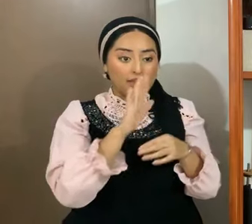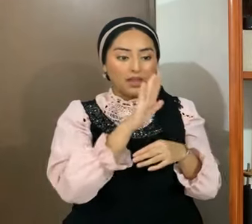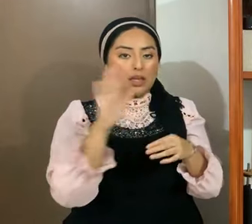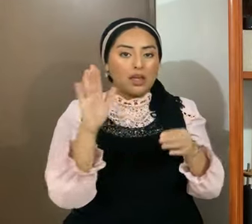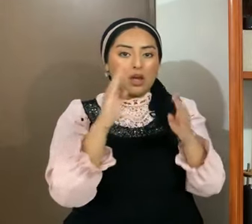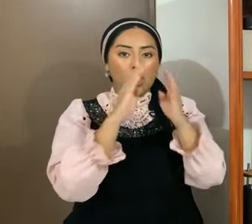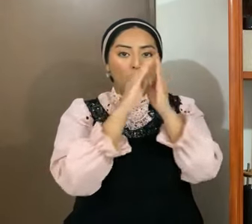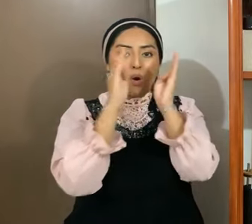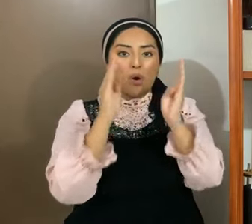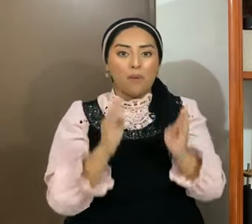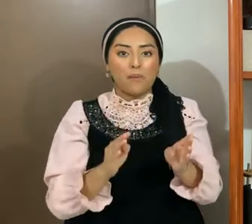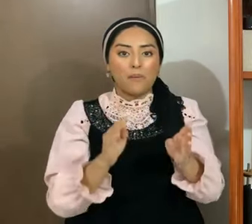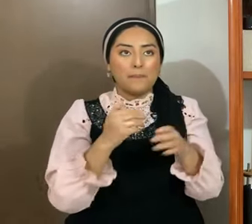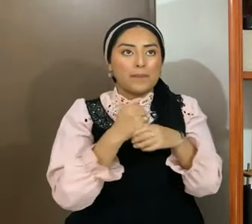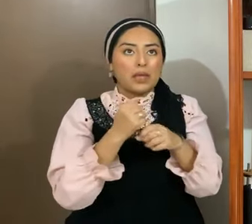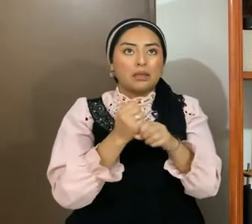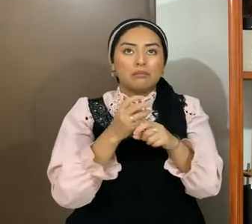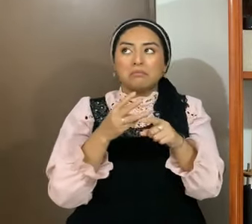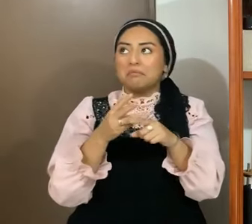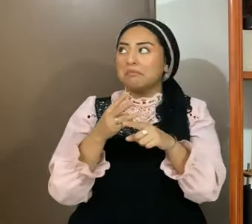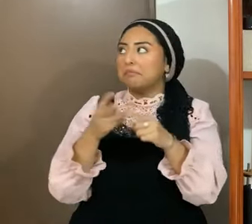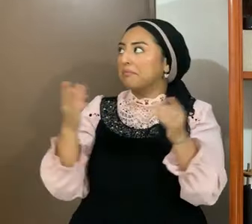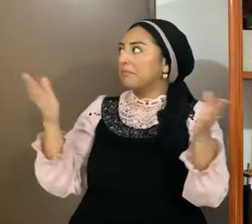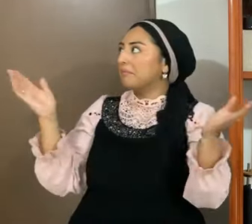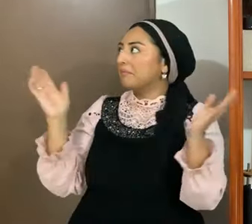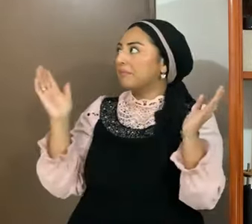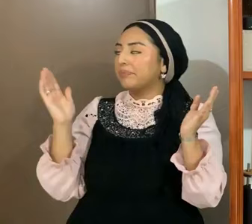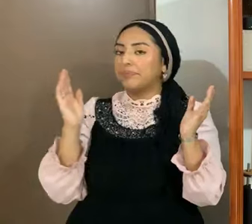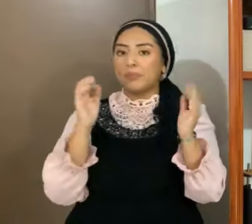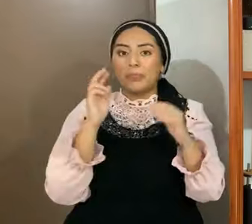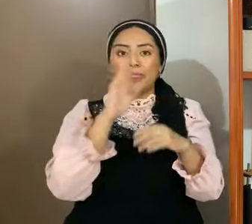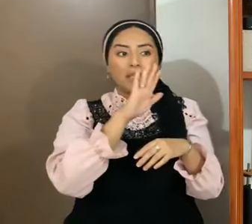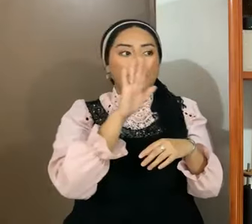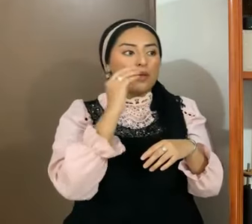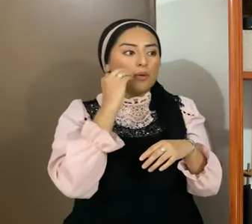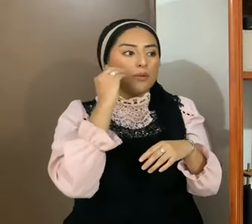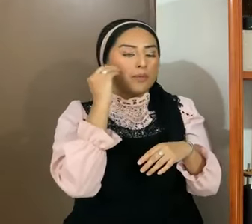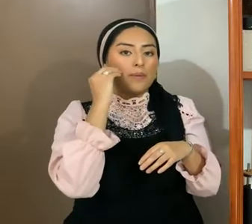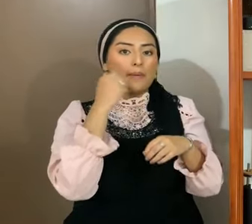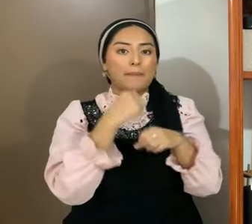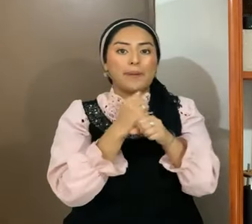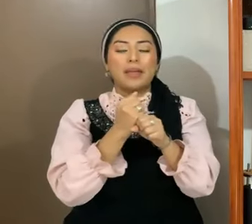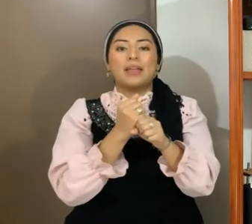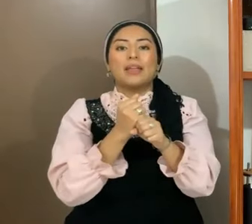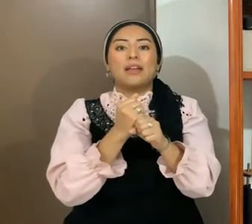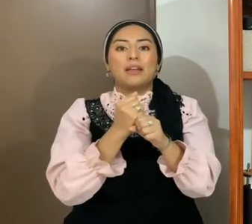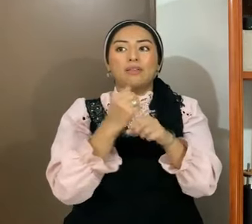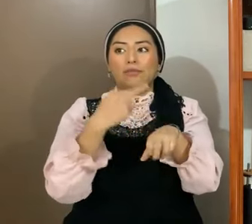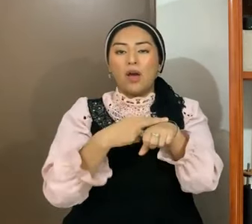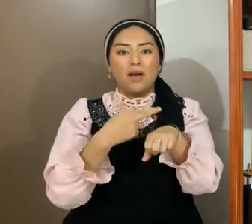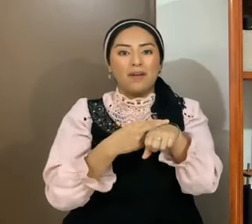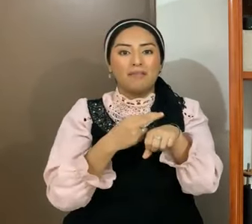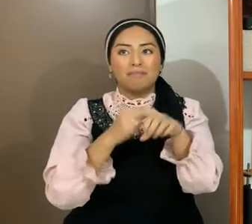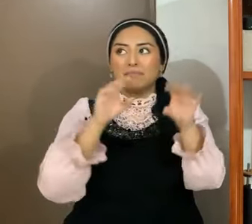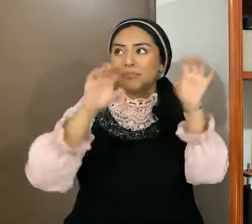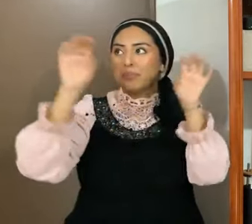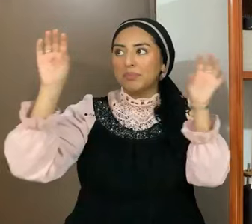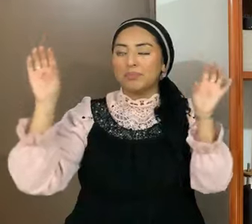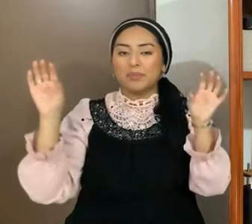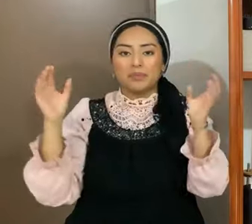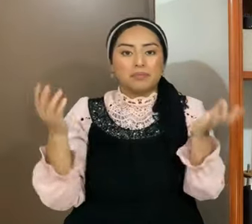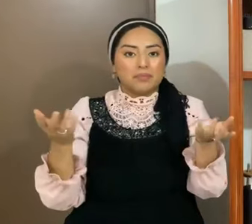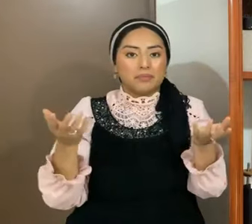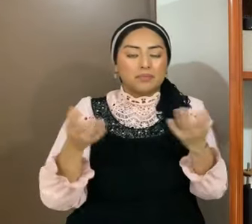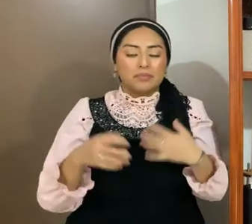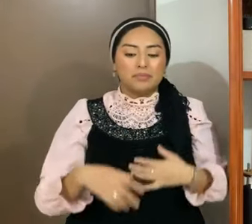casa, que está hecha de leños, o en su casa que está hecha de varillas y de piedras, las mismas piedras